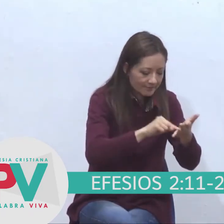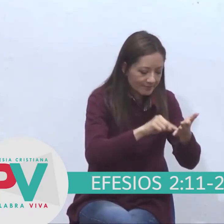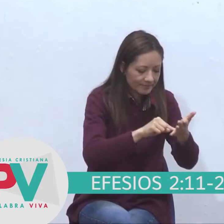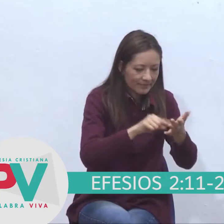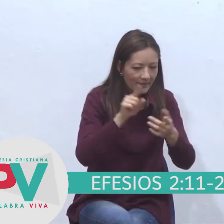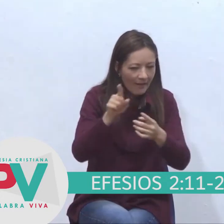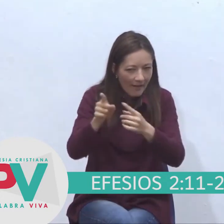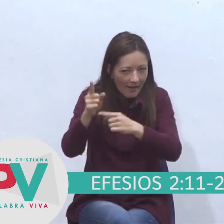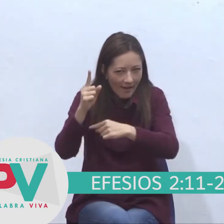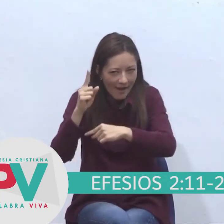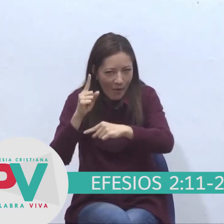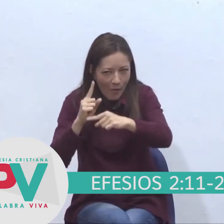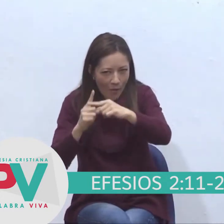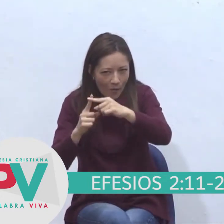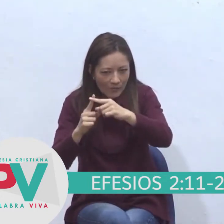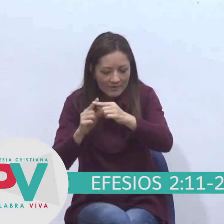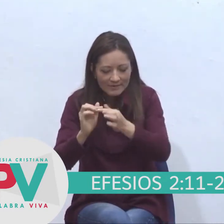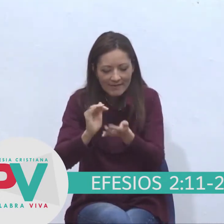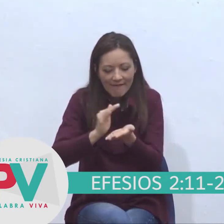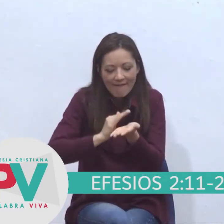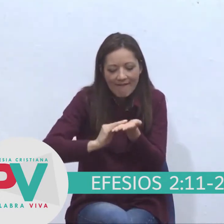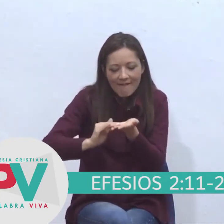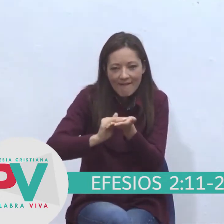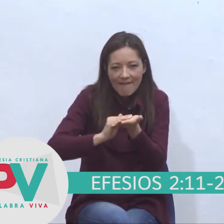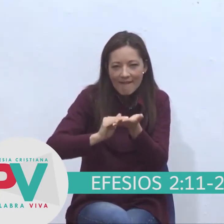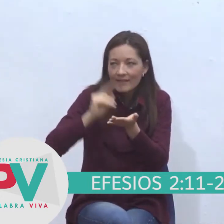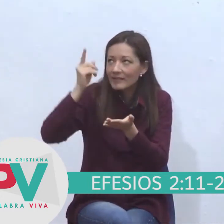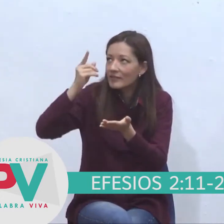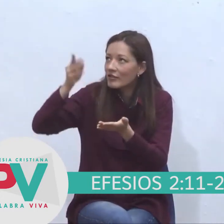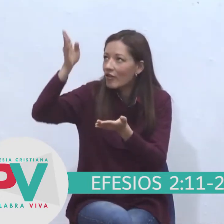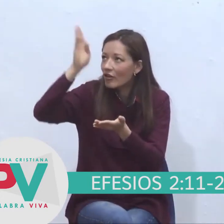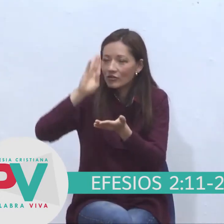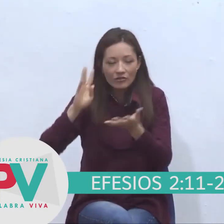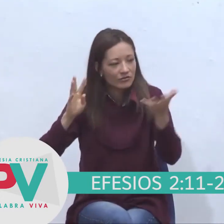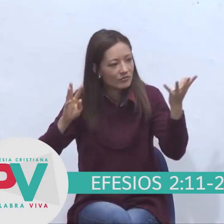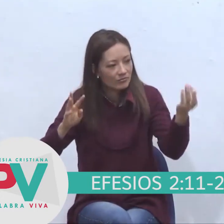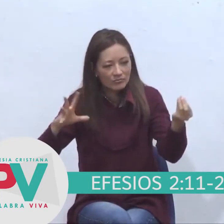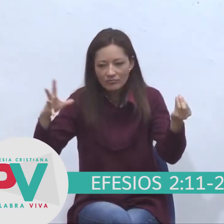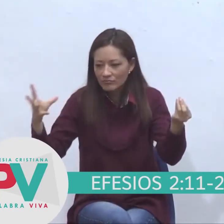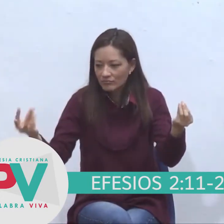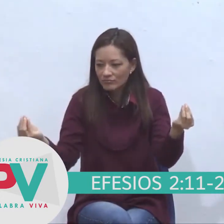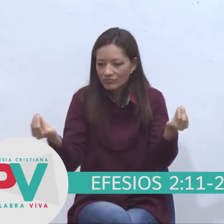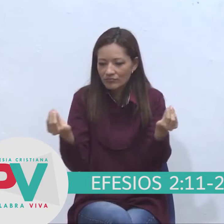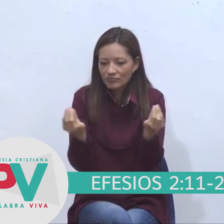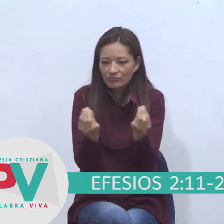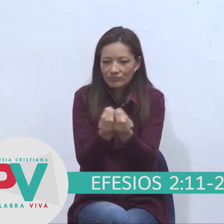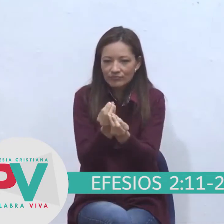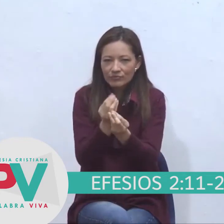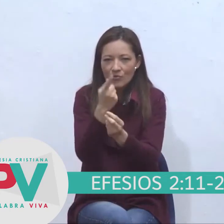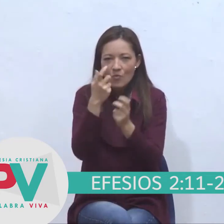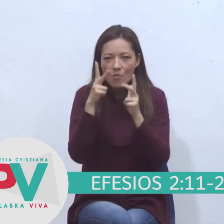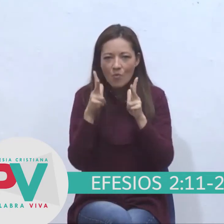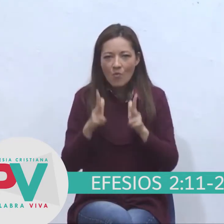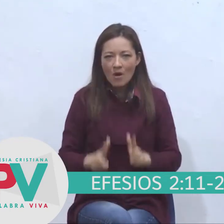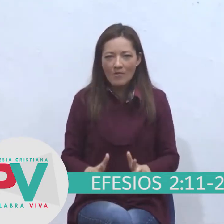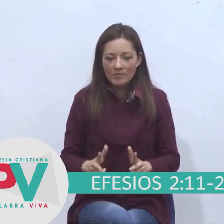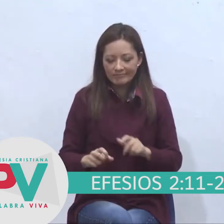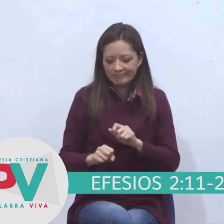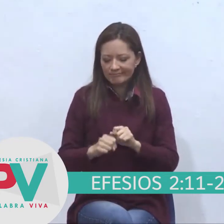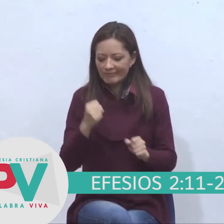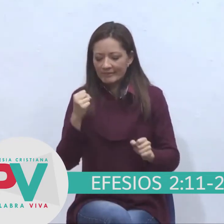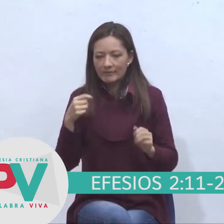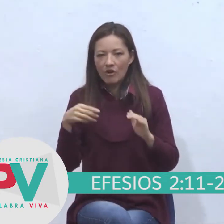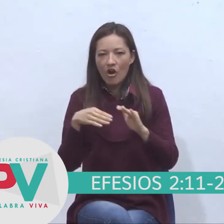cruz reconciliar con Dios a ambos en un solo cuerpo, matando en ella las enemistades. ¿En un solo